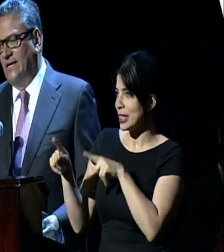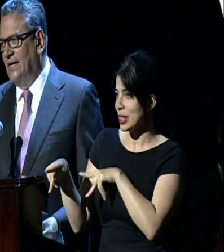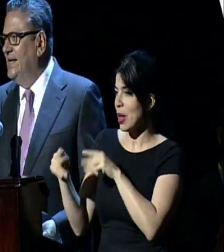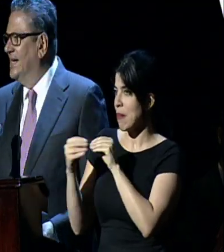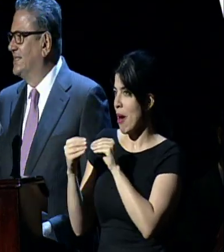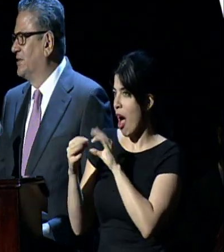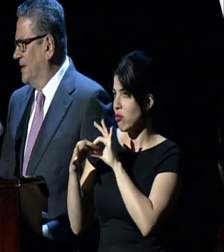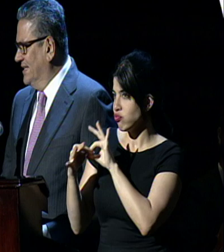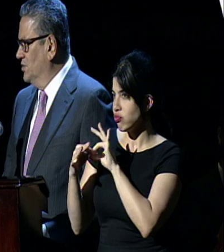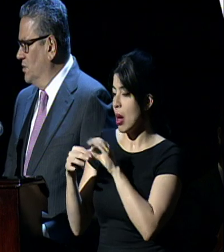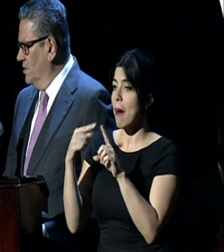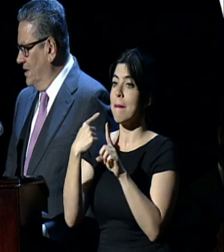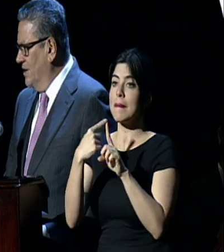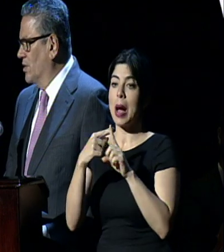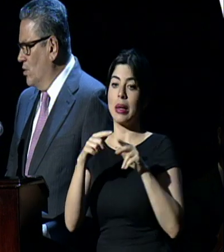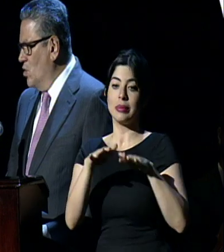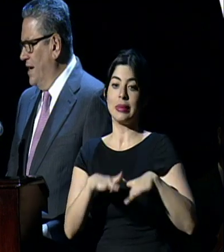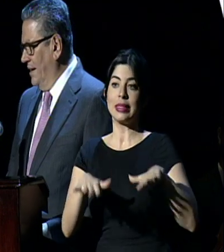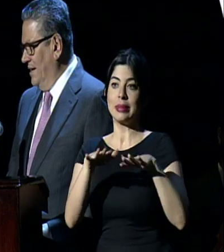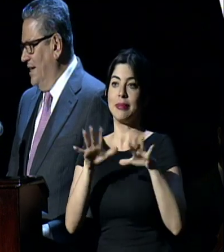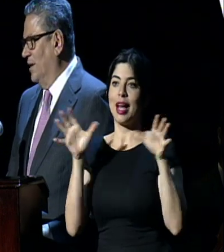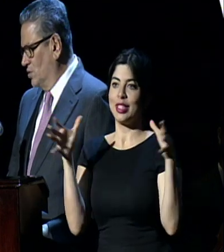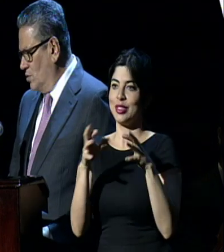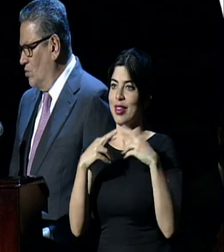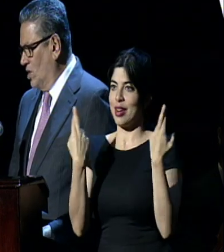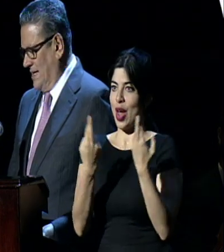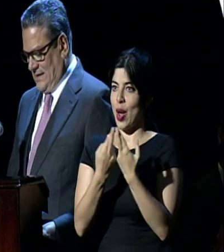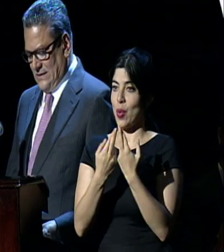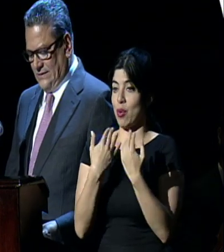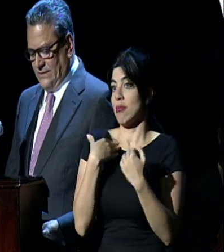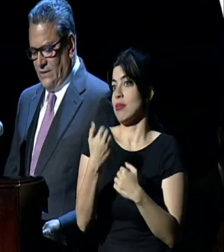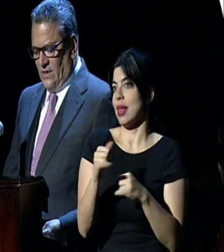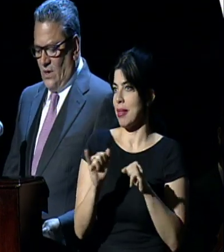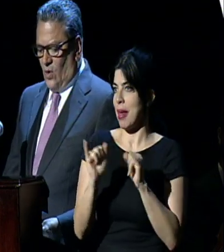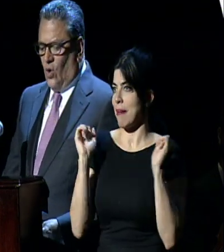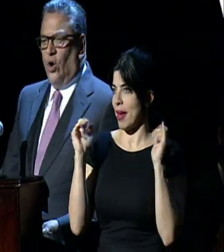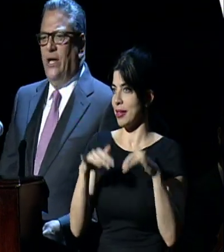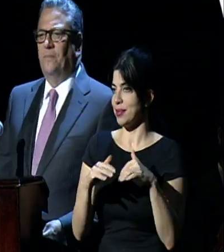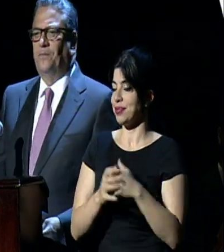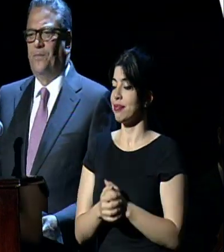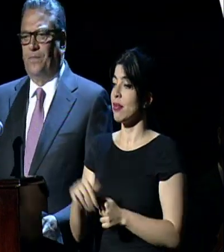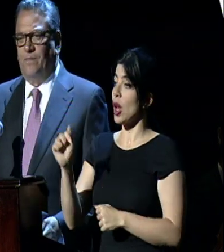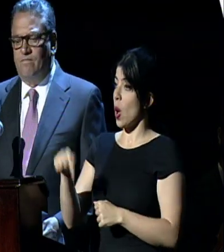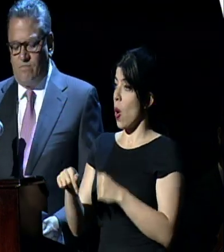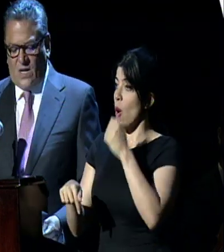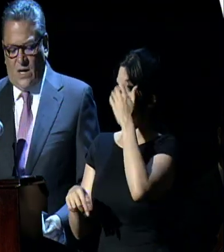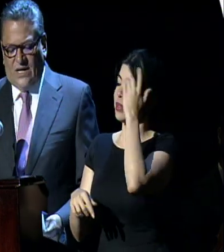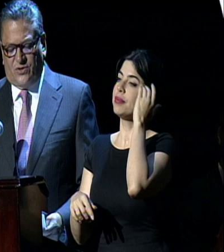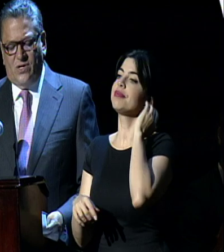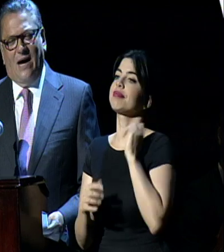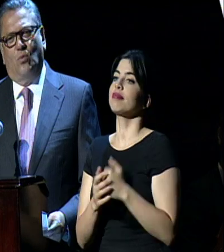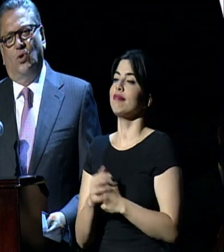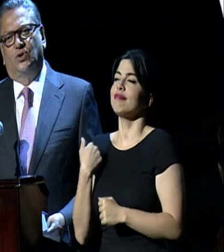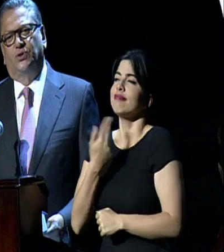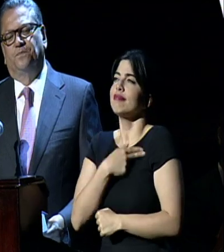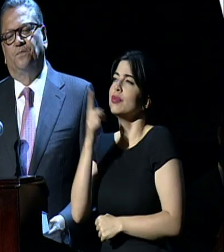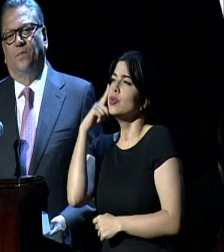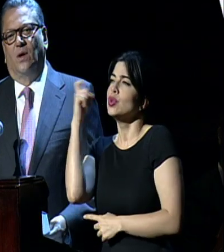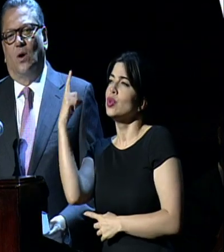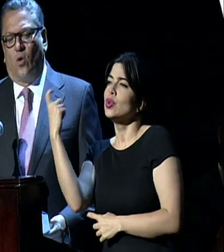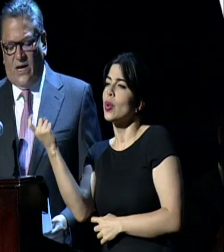personas y ese espacio que nos reúne y que nos convoca. Hoy, que